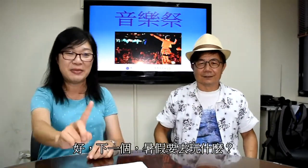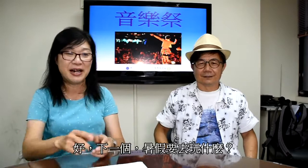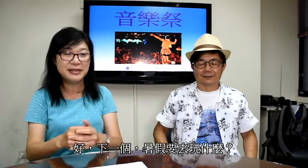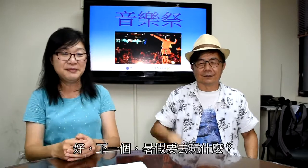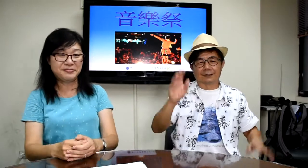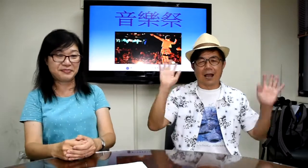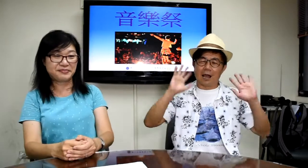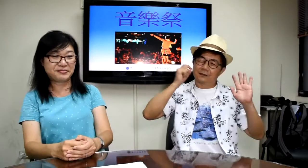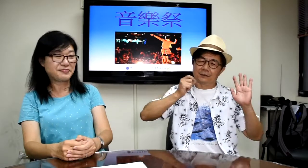么？